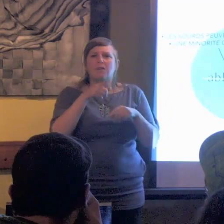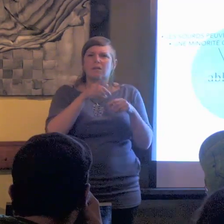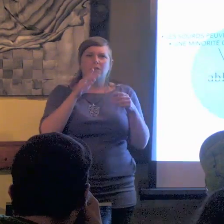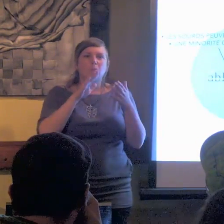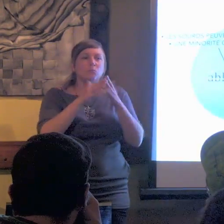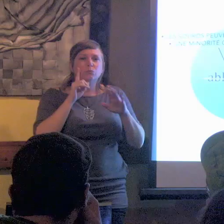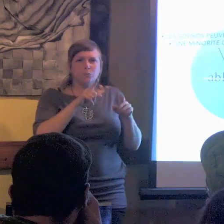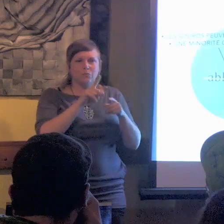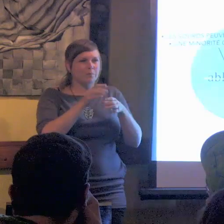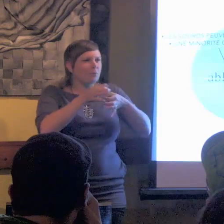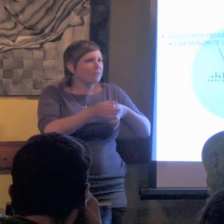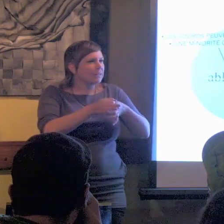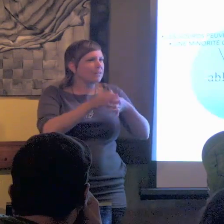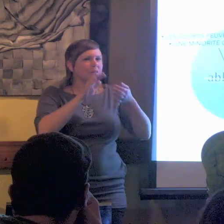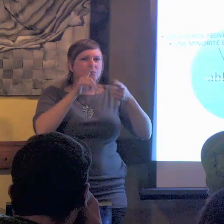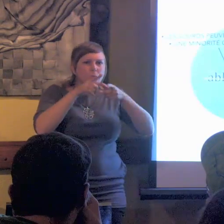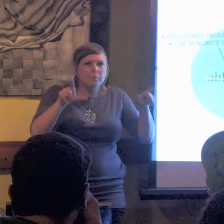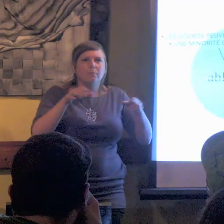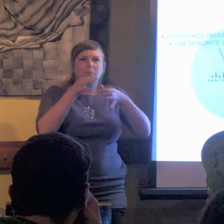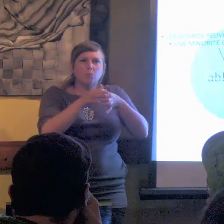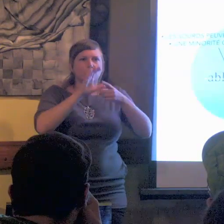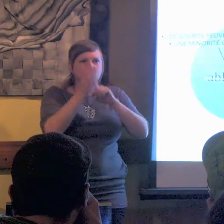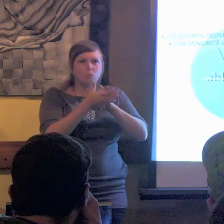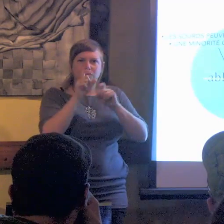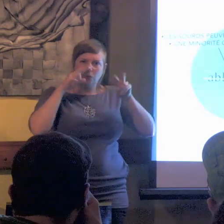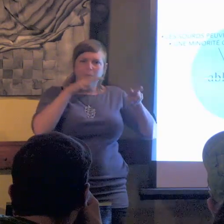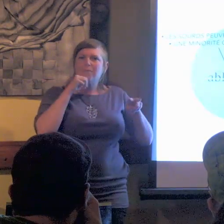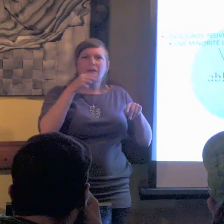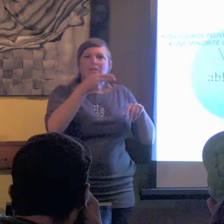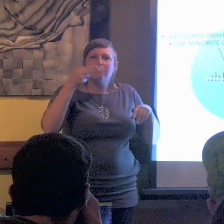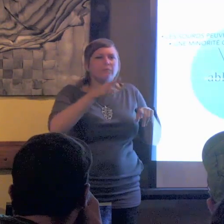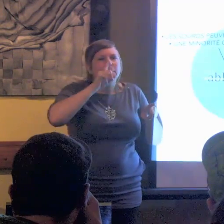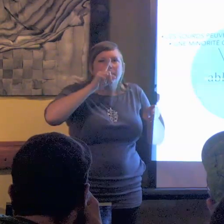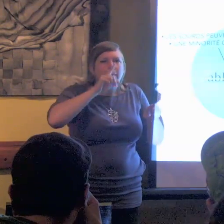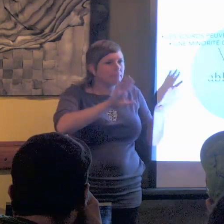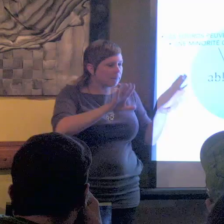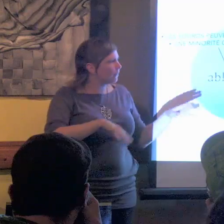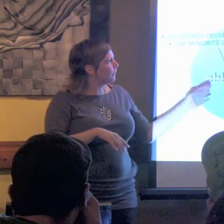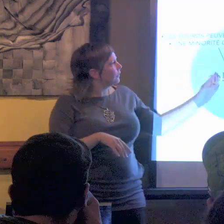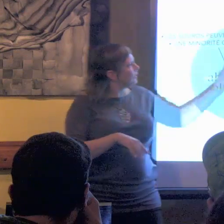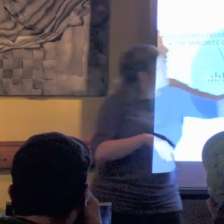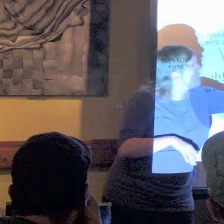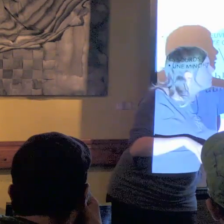qu'elle désire, là. Dans la communauté sourde, c'est une petite